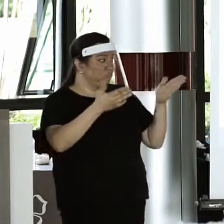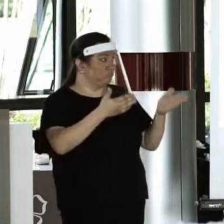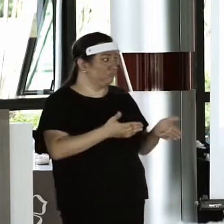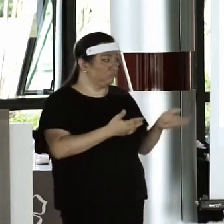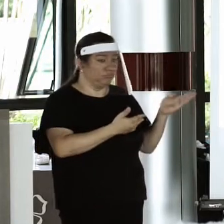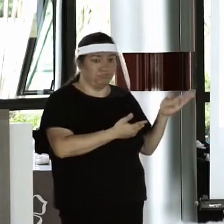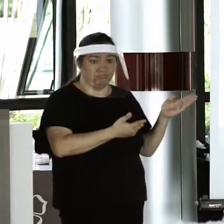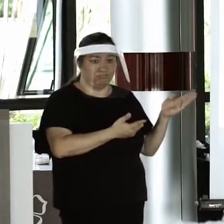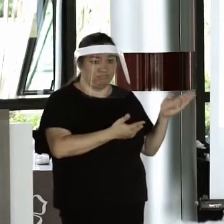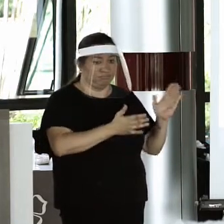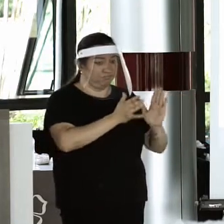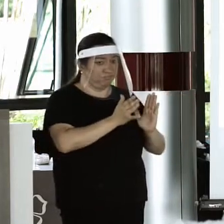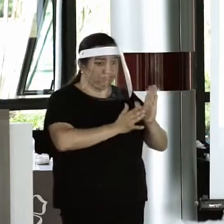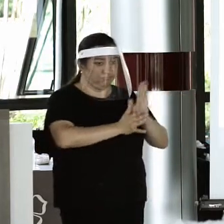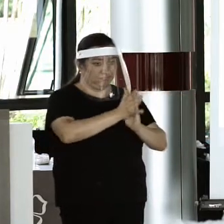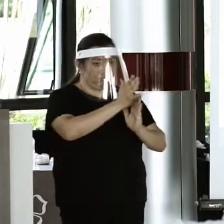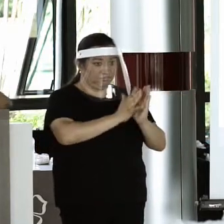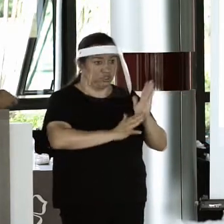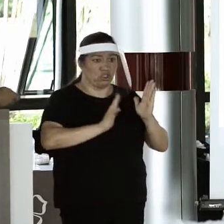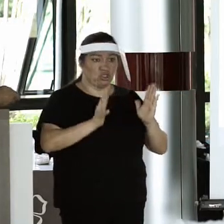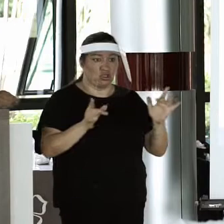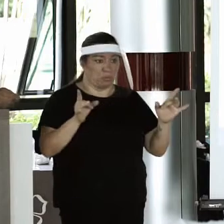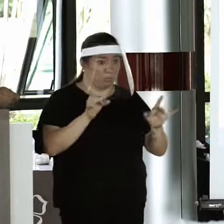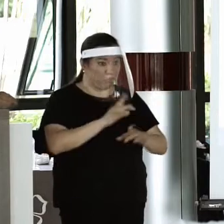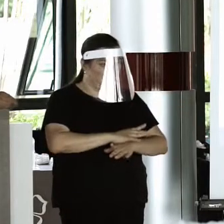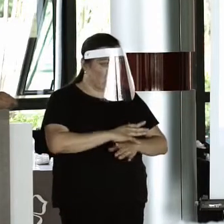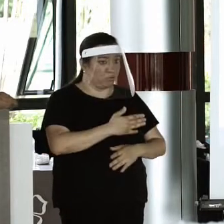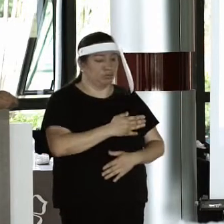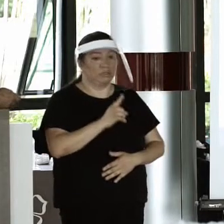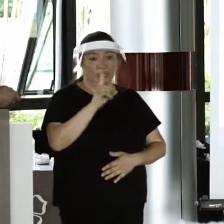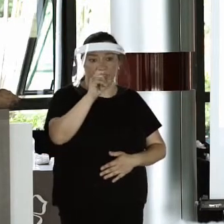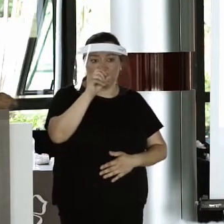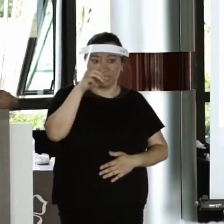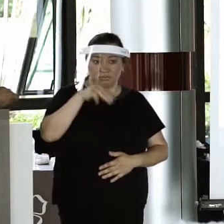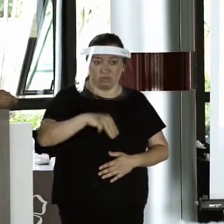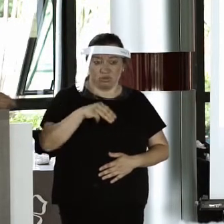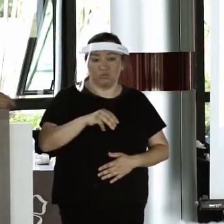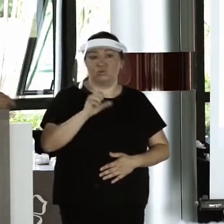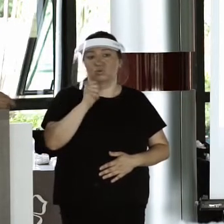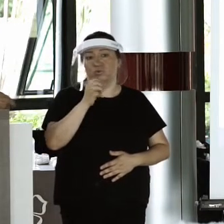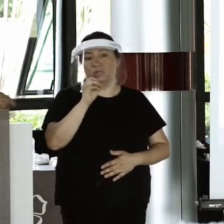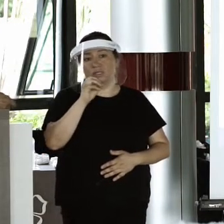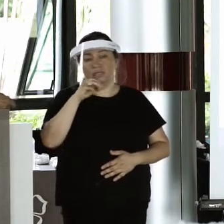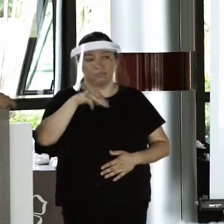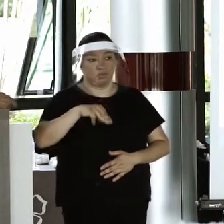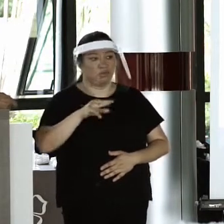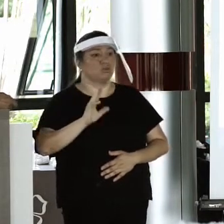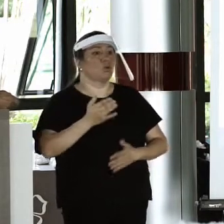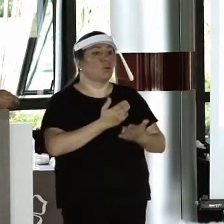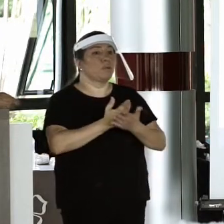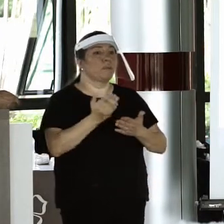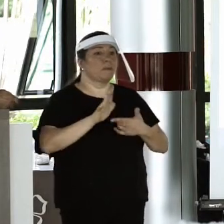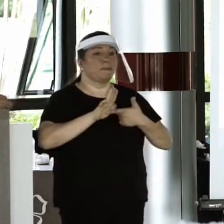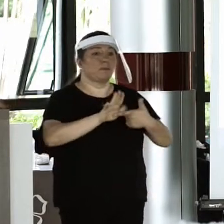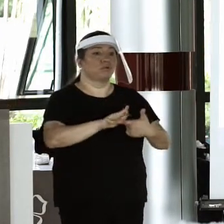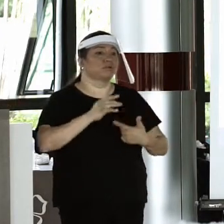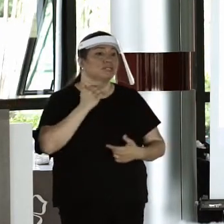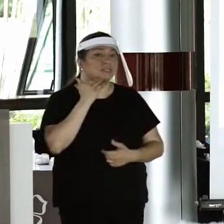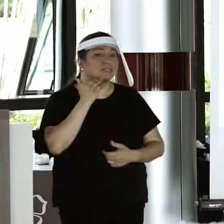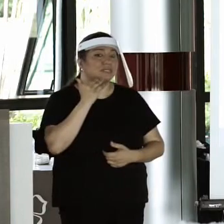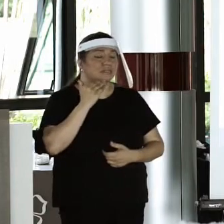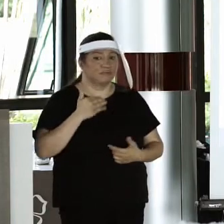pessoal? O revestimento já pronto. Ó, 10 minutos, 80 minutos, olha o defeito ali.